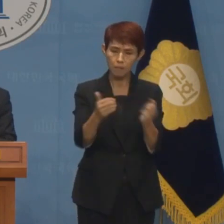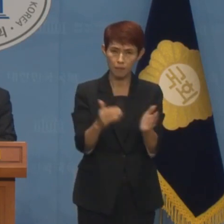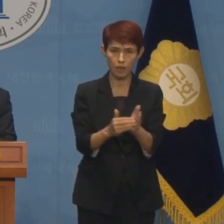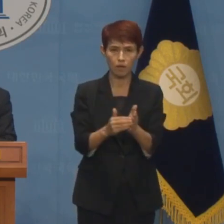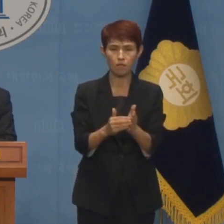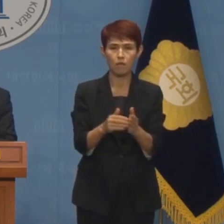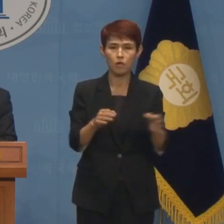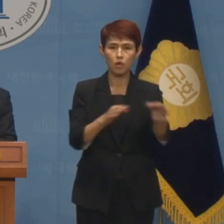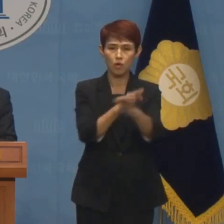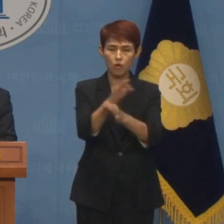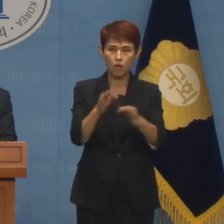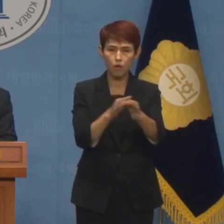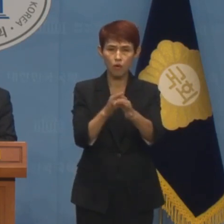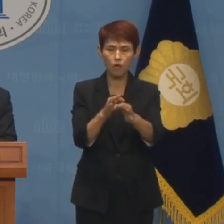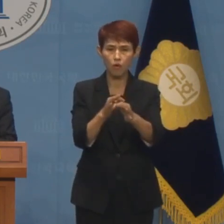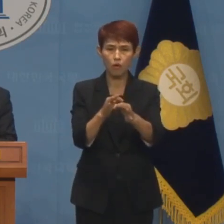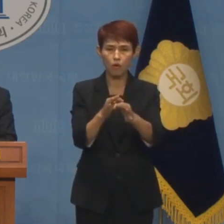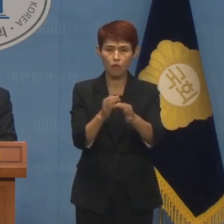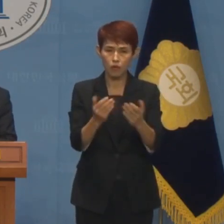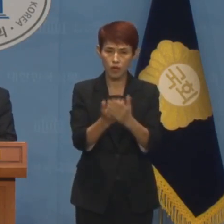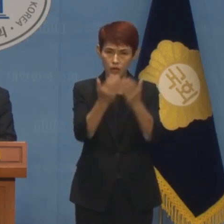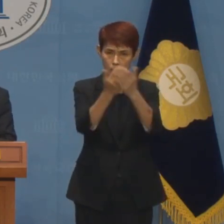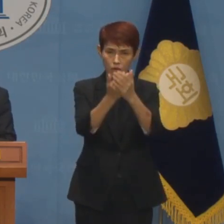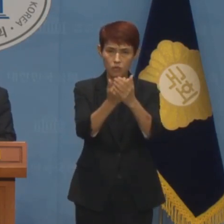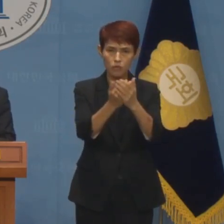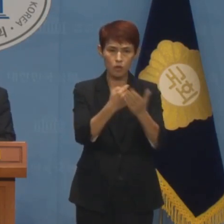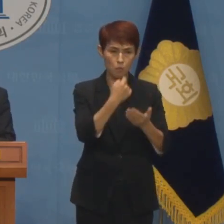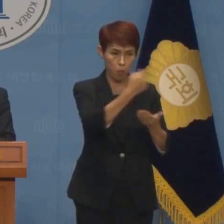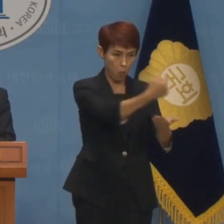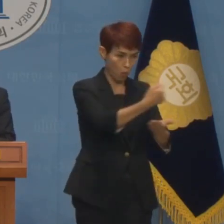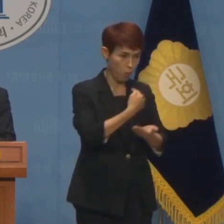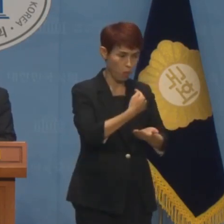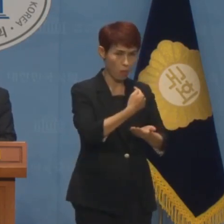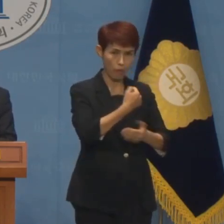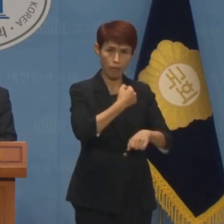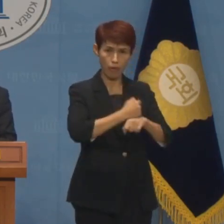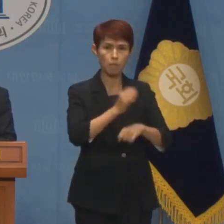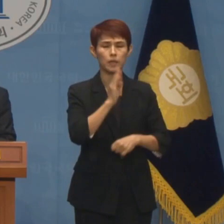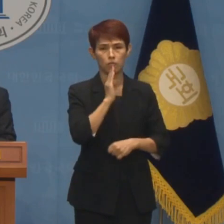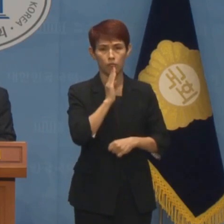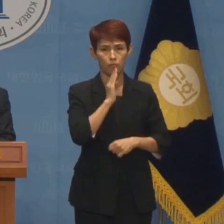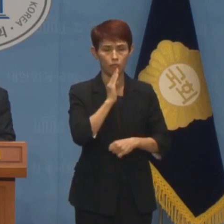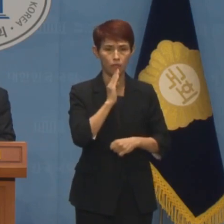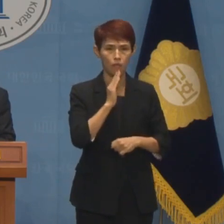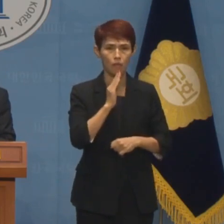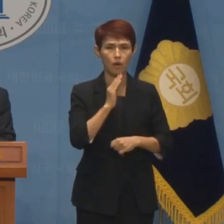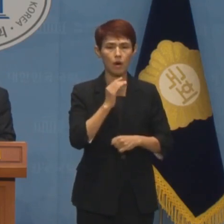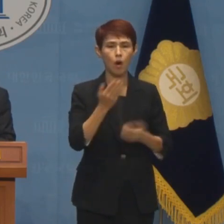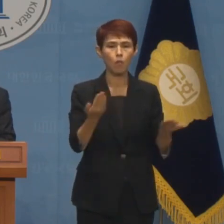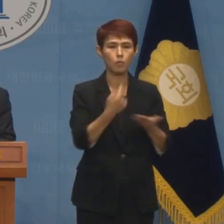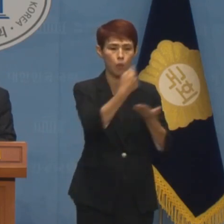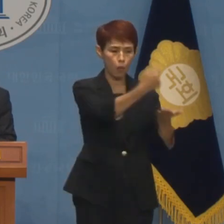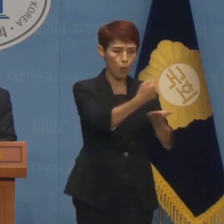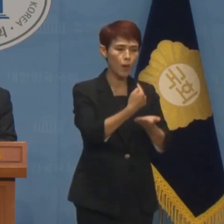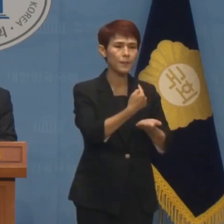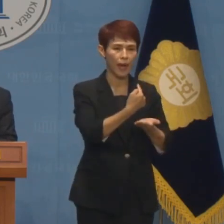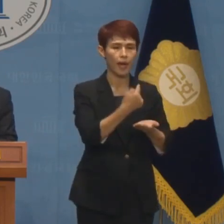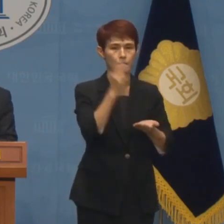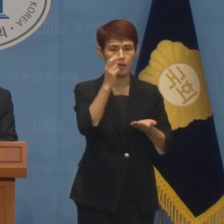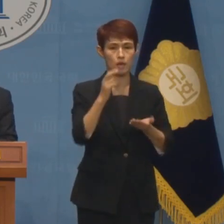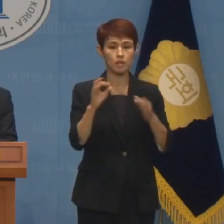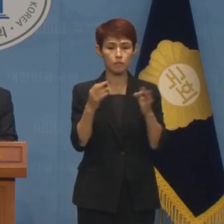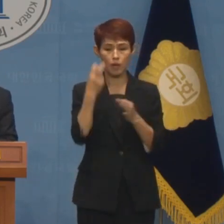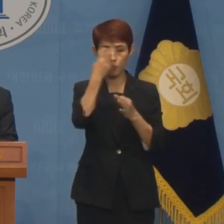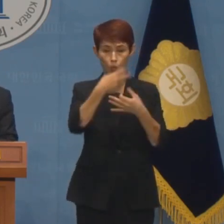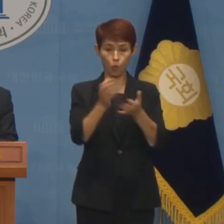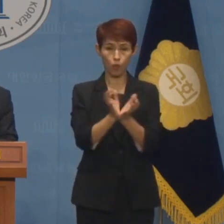경영개선 이행실적 보고서를 반기마다 제출하게 돼 있습니다. 제출했을 거거든요. 그리고 여기에 대해서